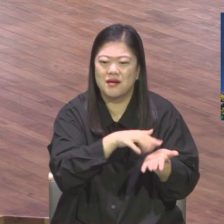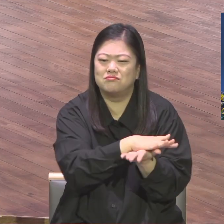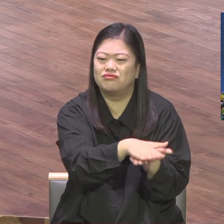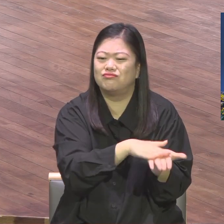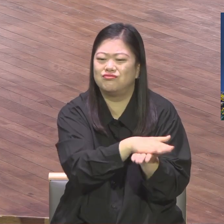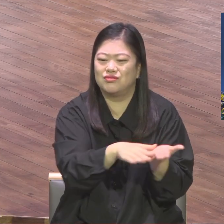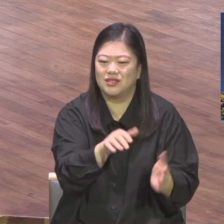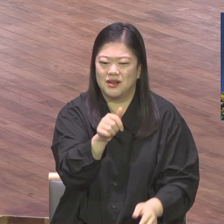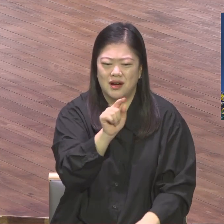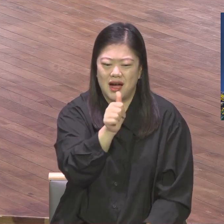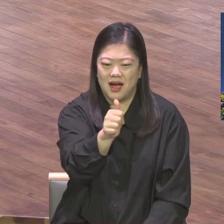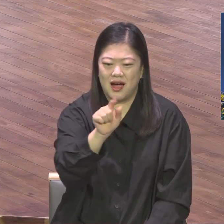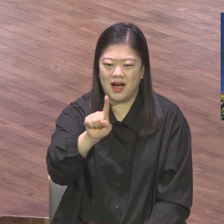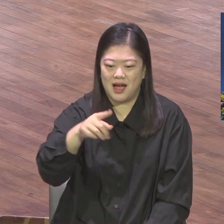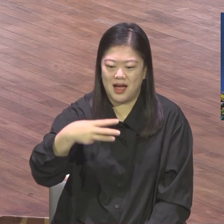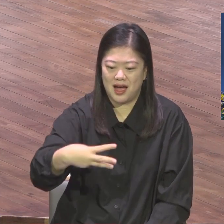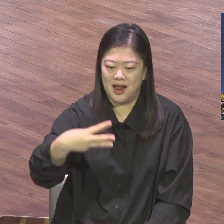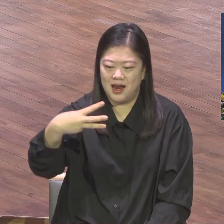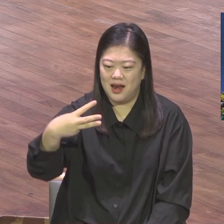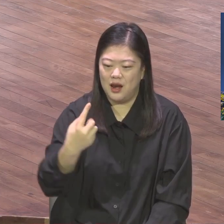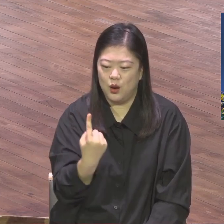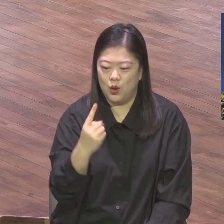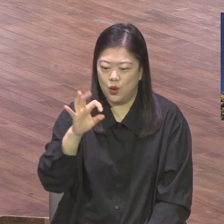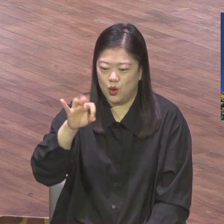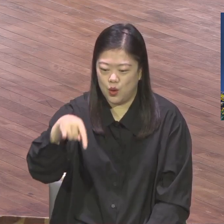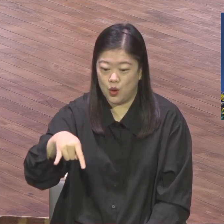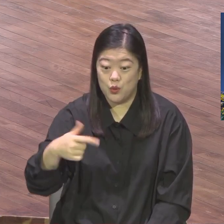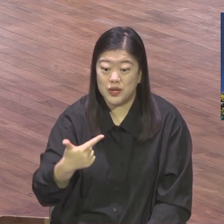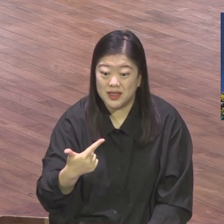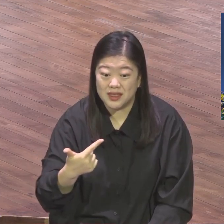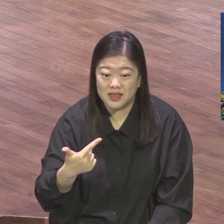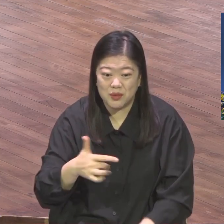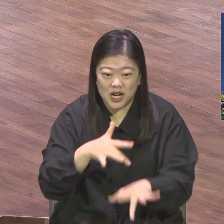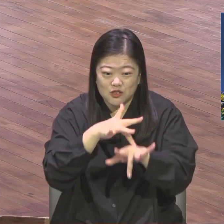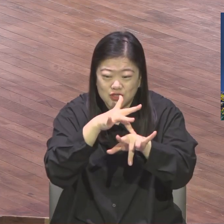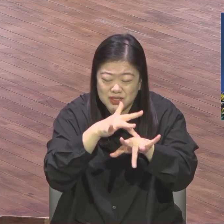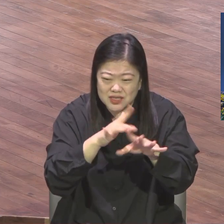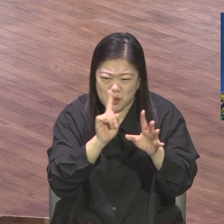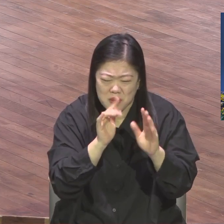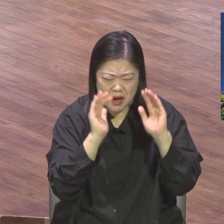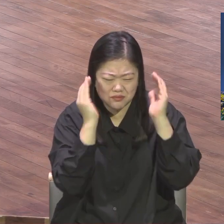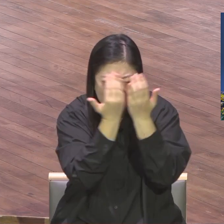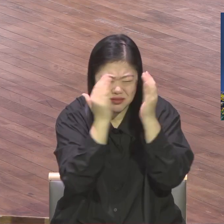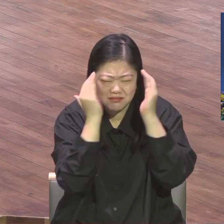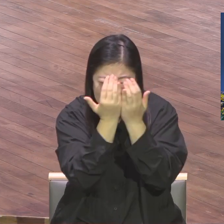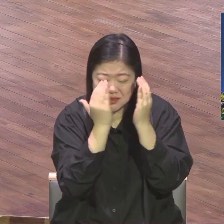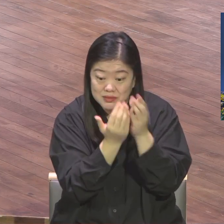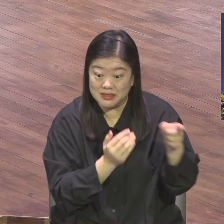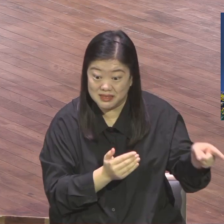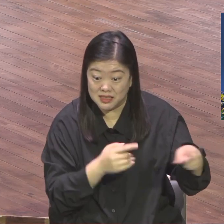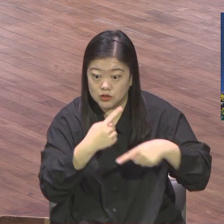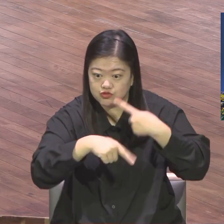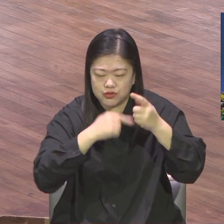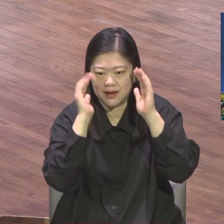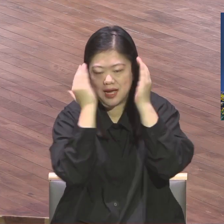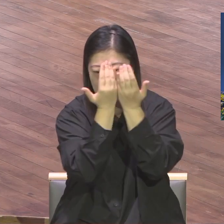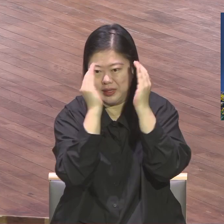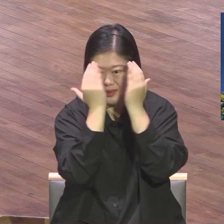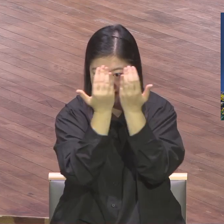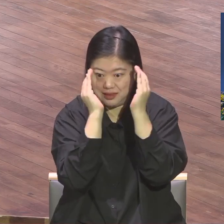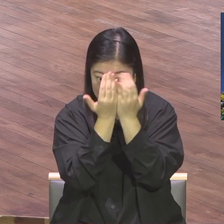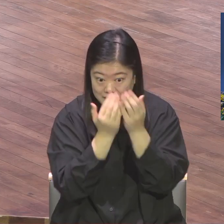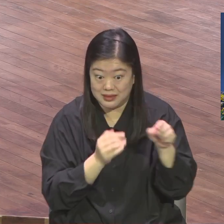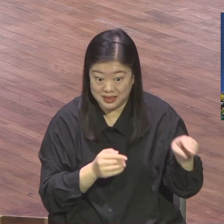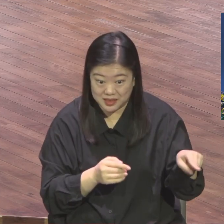날을 할로윈 데이라 그래 가지고 온갖 기괴한 복장을 하고